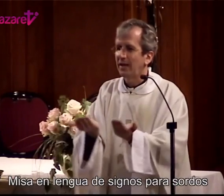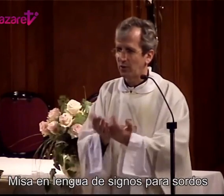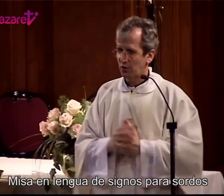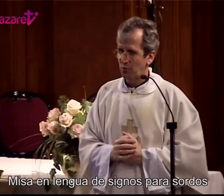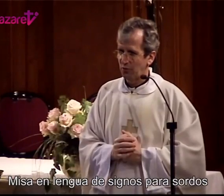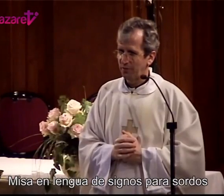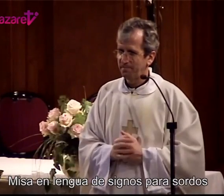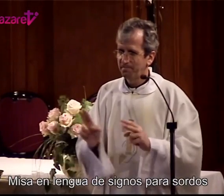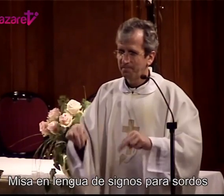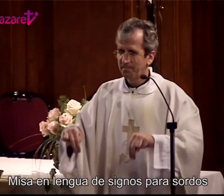nuestro mundo.